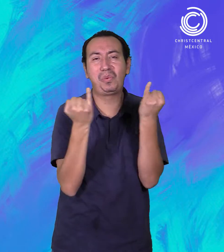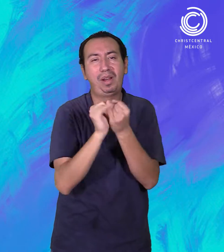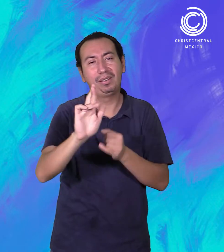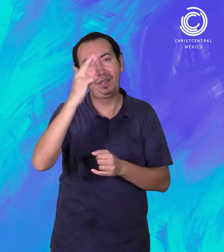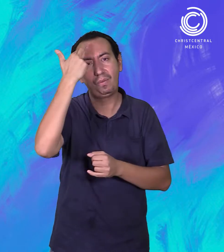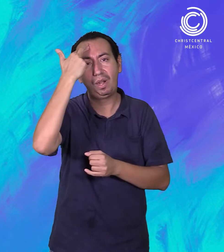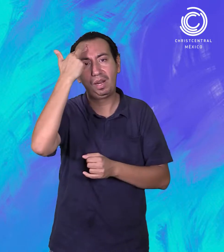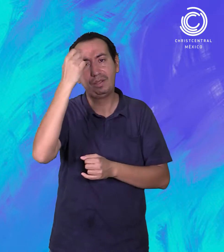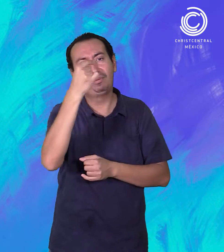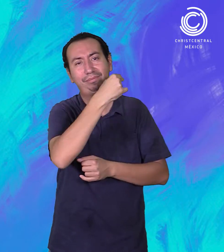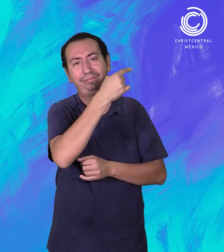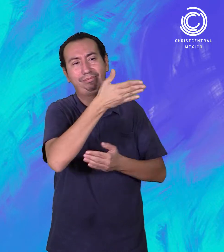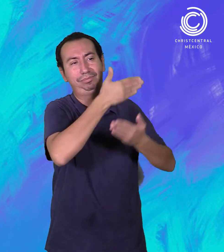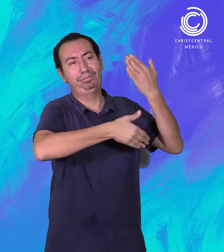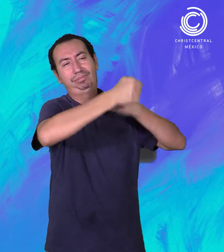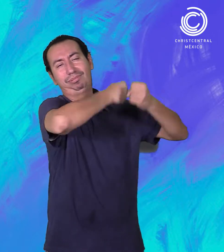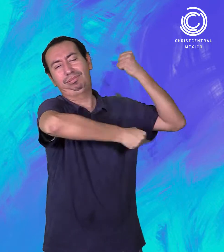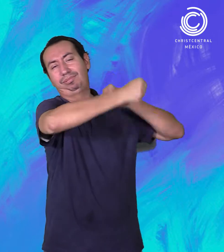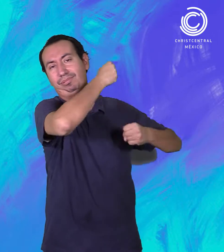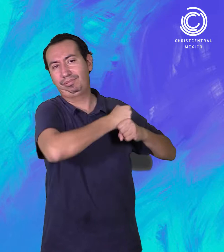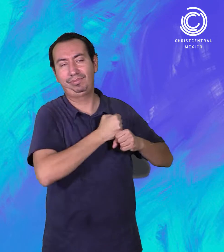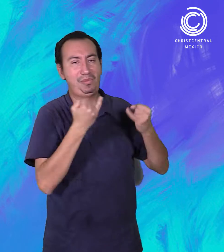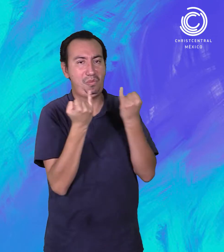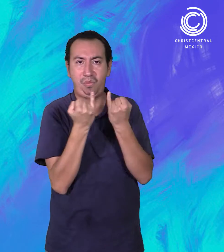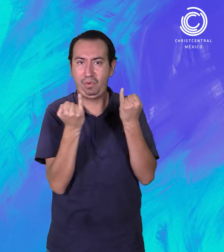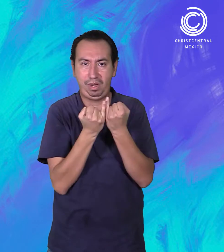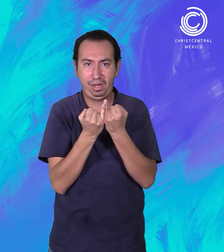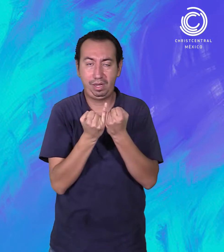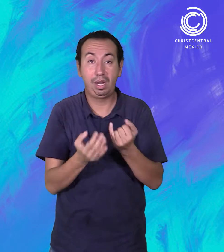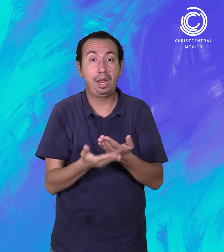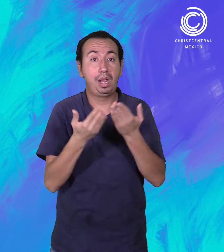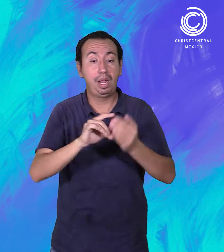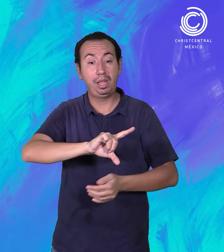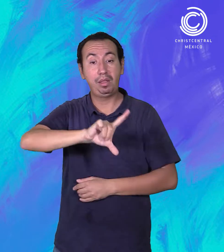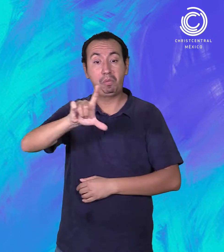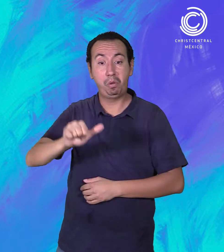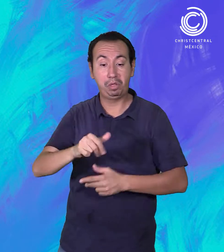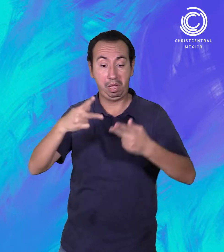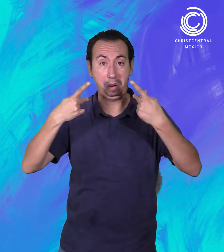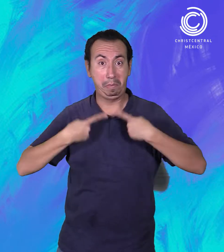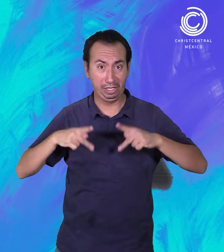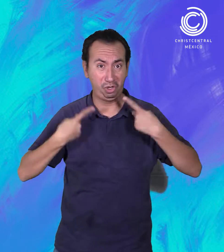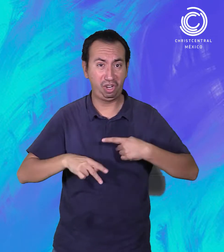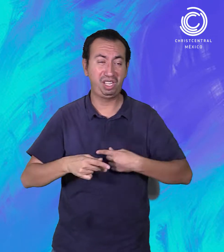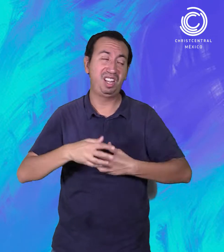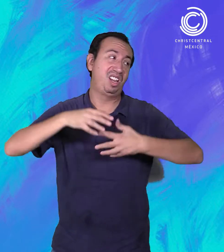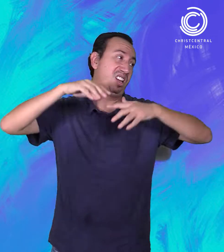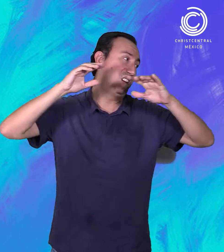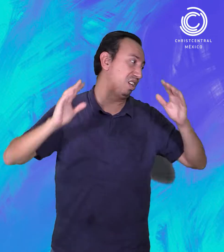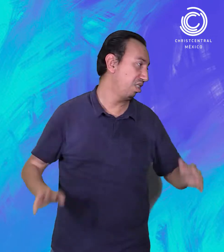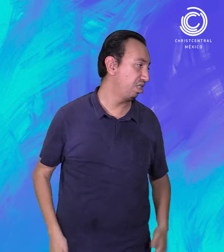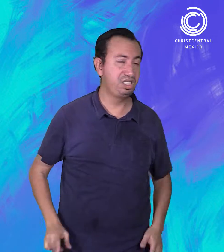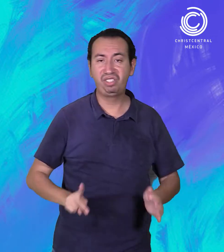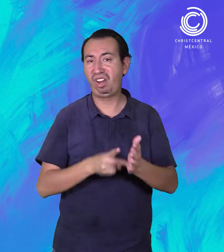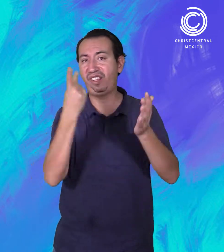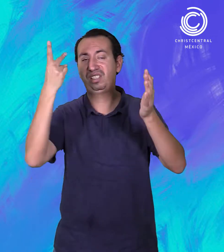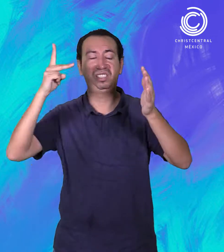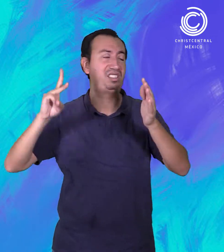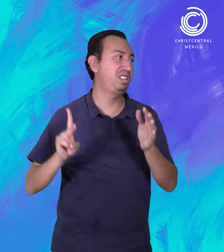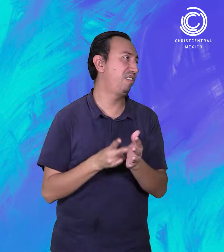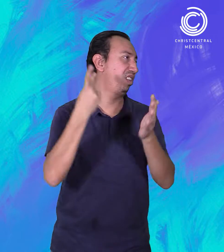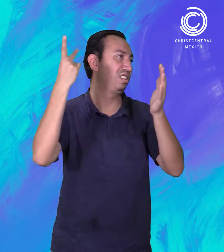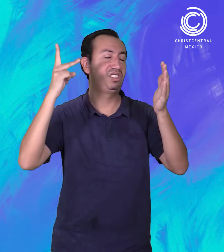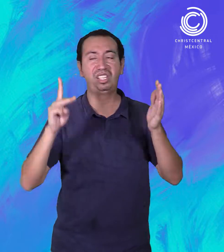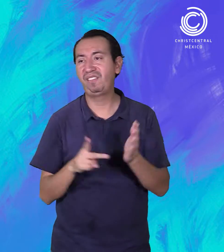libro de Números. Y luego entonces el pueblo se está quejando, y fíjense por favor que si